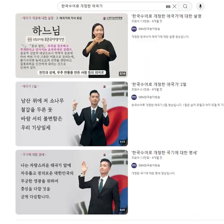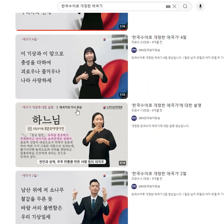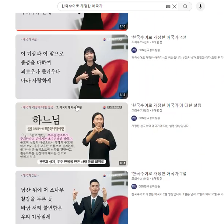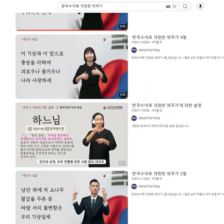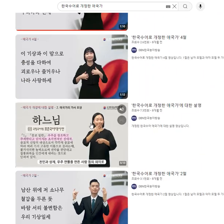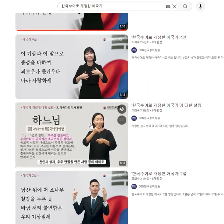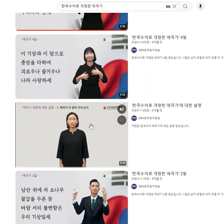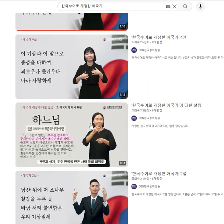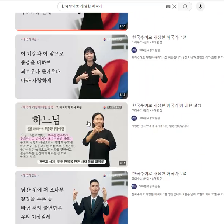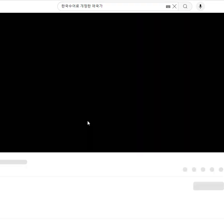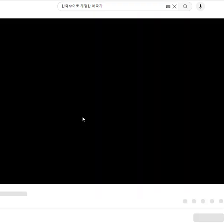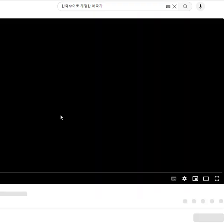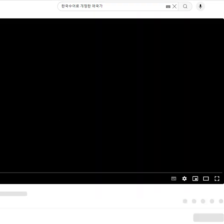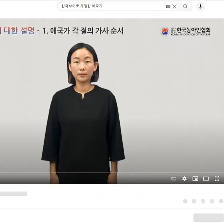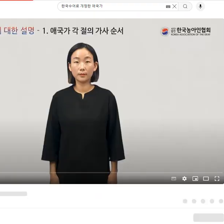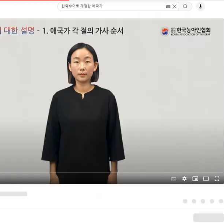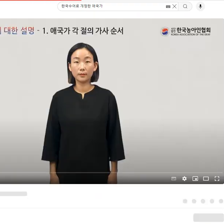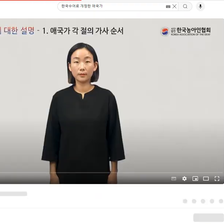일단